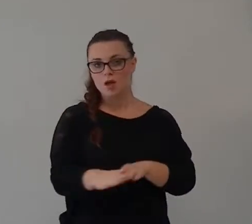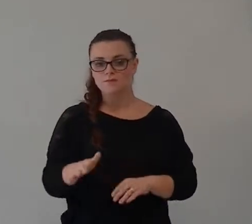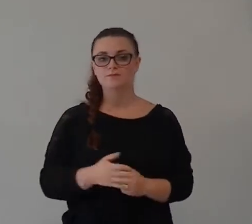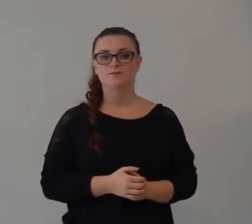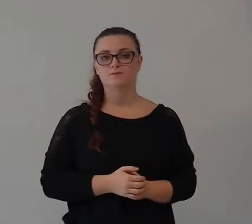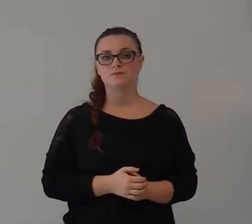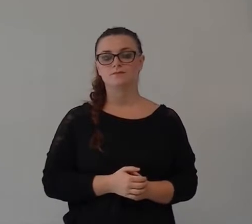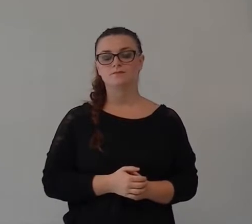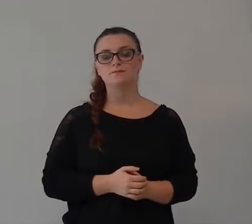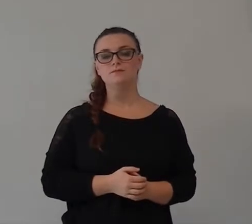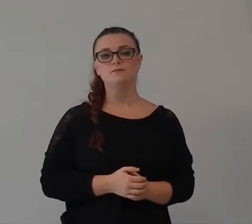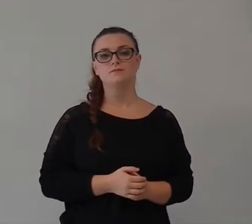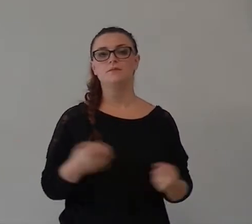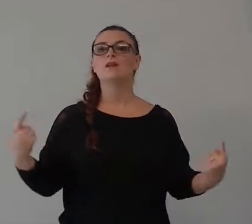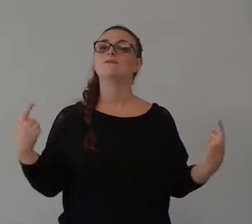consolidata,